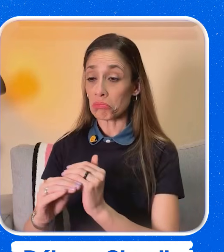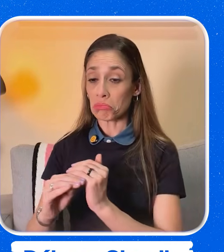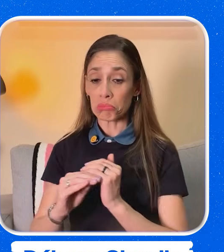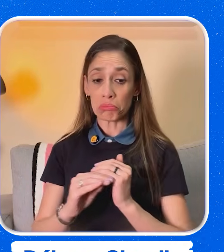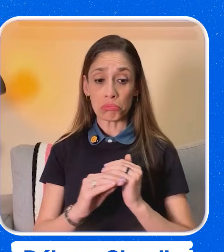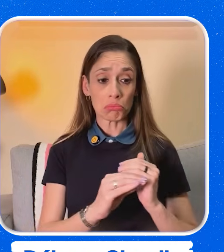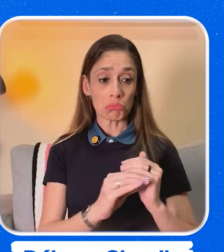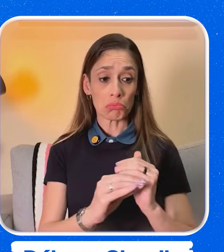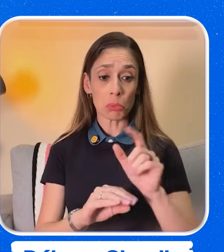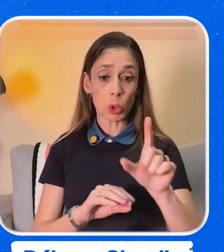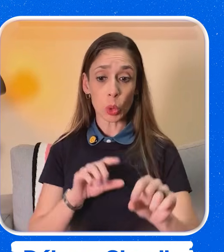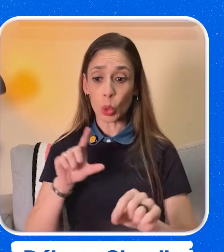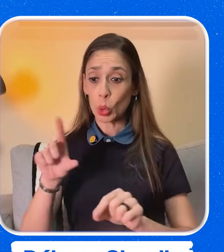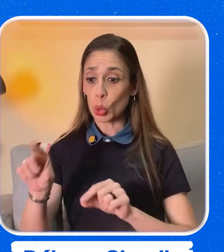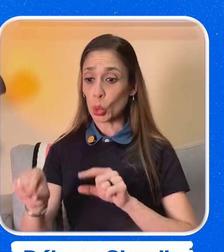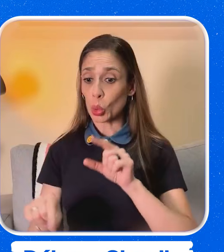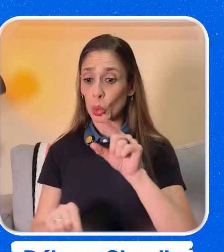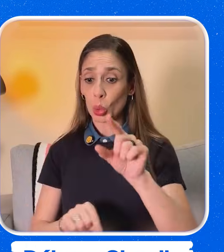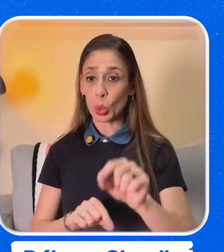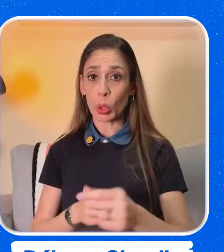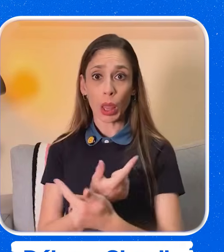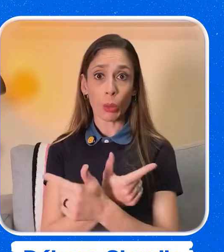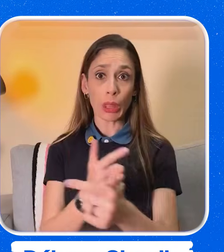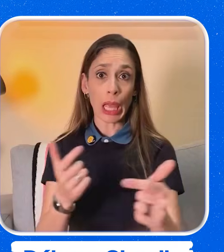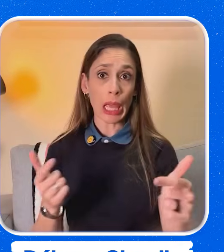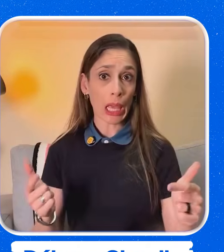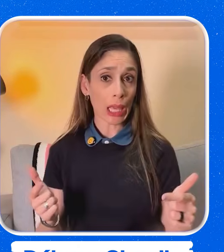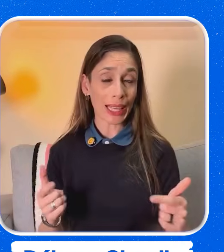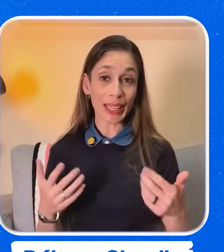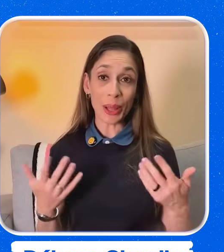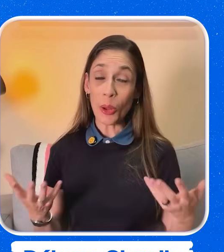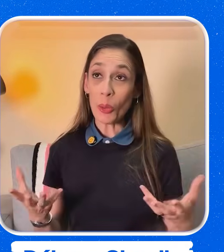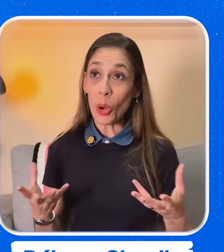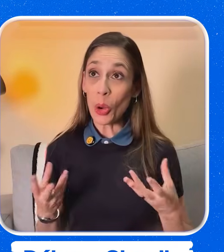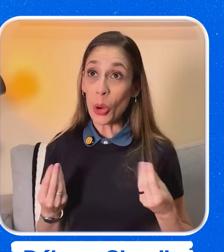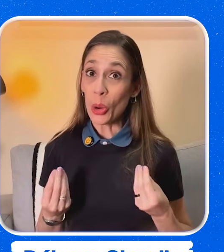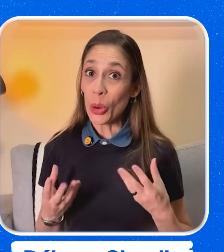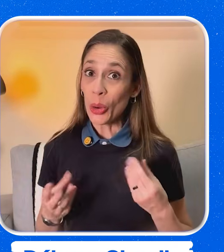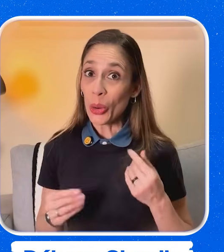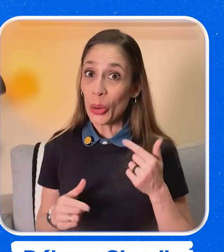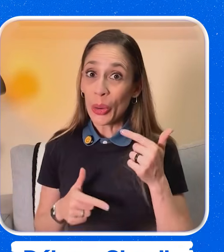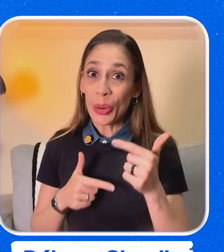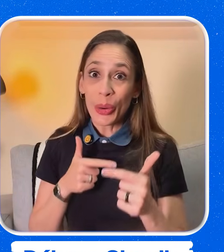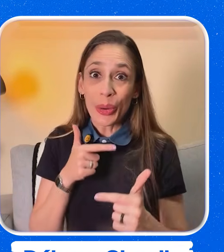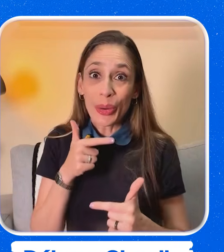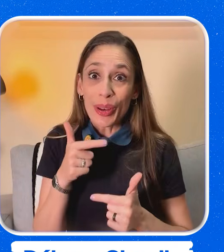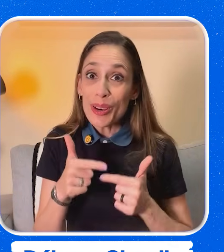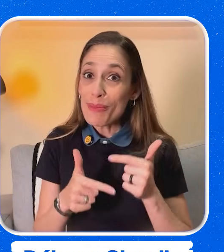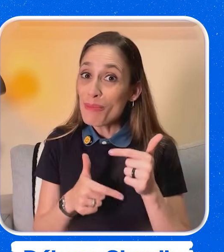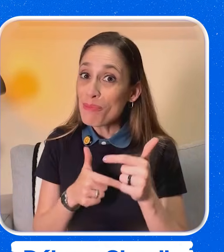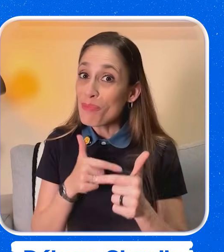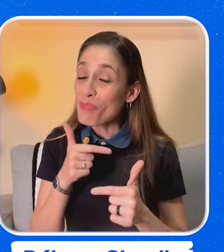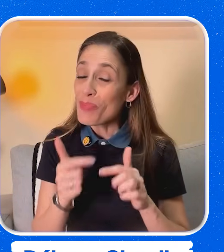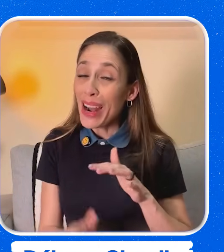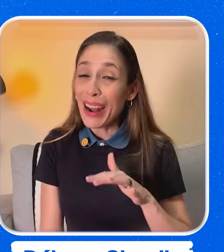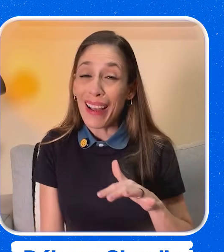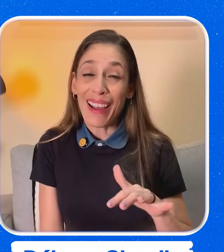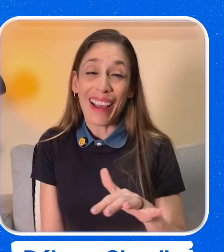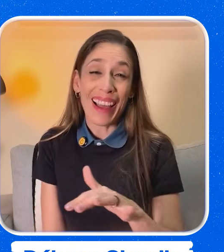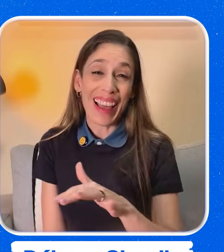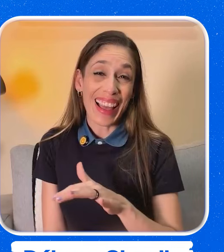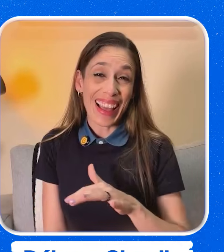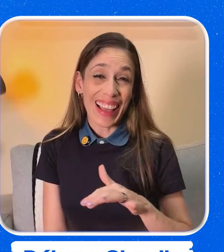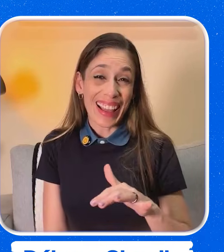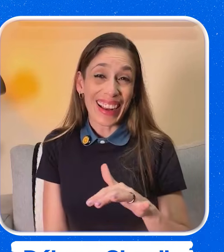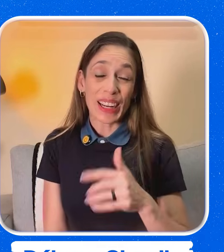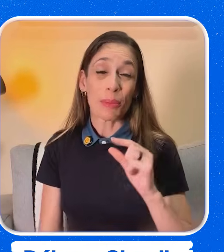né? Então, é muita coisa que a gente precisa fazer dentro da área, né? E aos